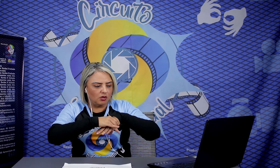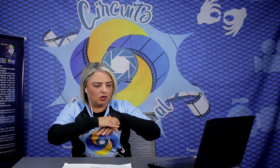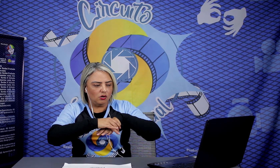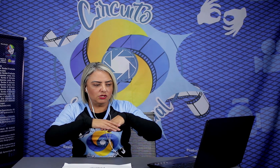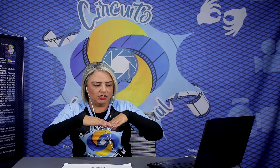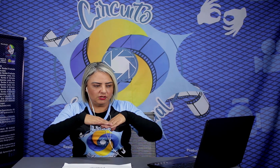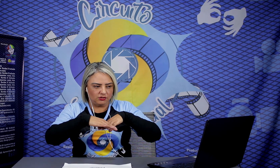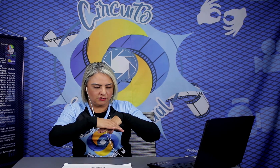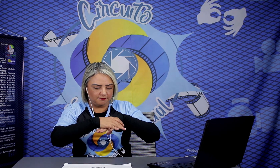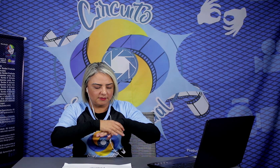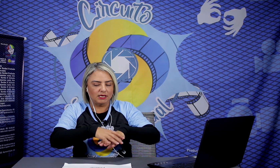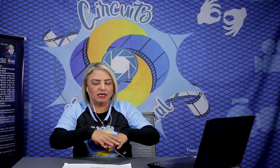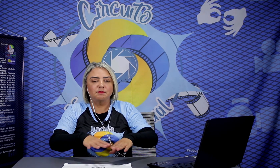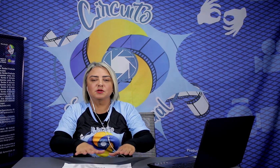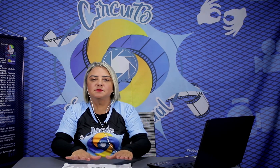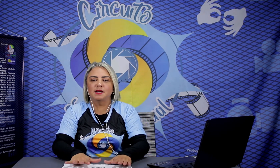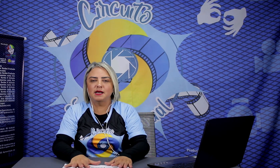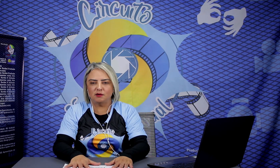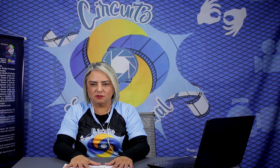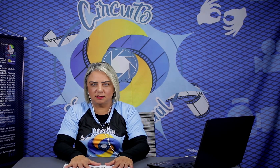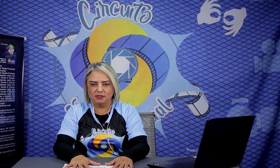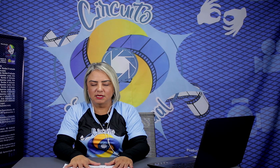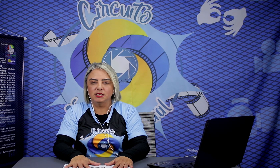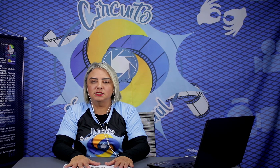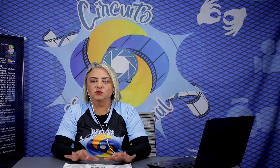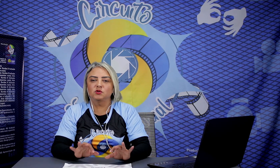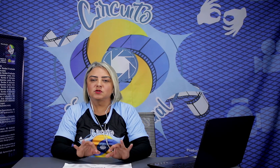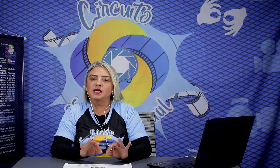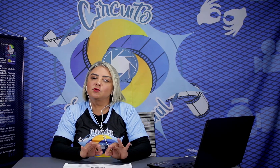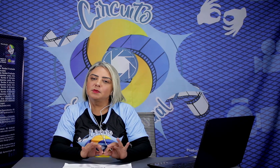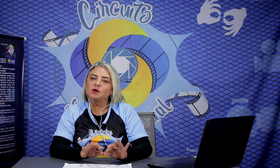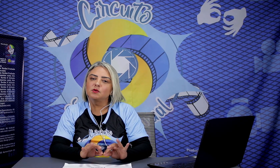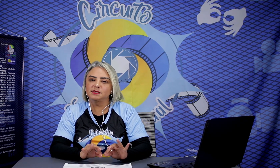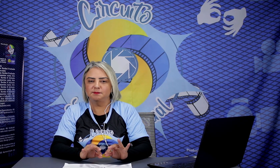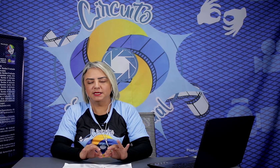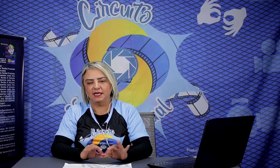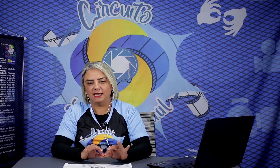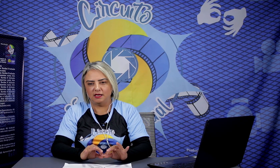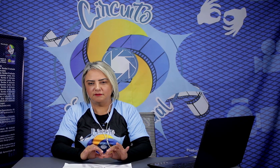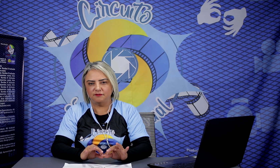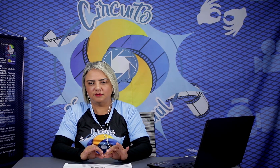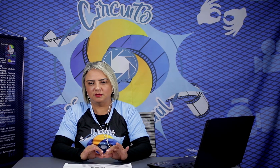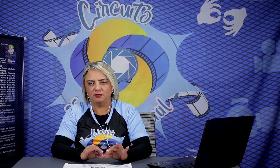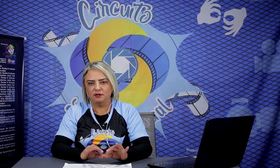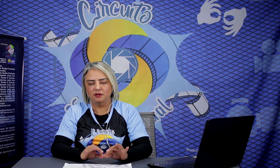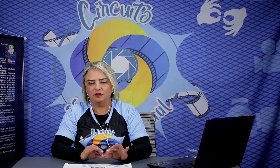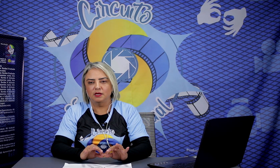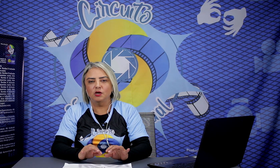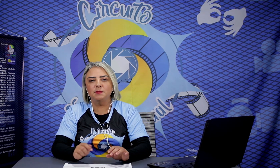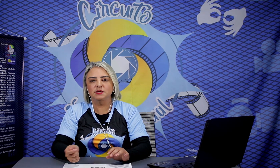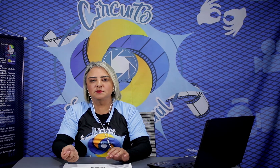Olha, gente, na próxima aula, se eu trouxer alguma coisa em PDF, eu mesmo vou